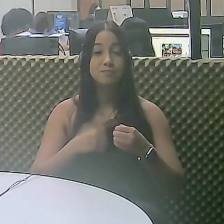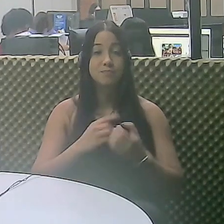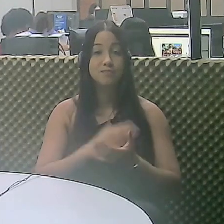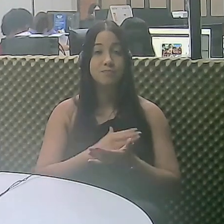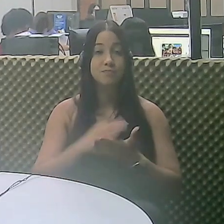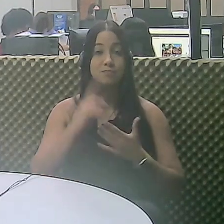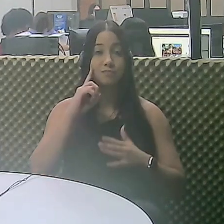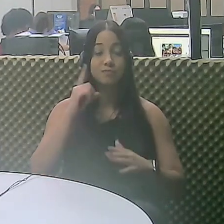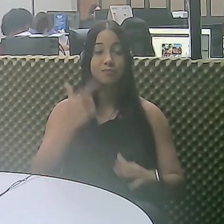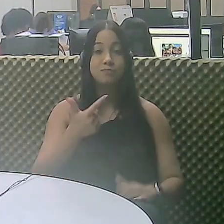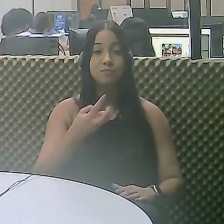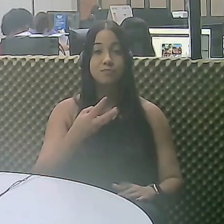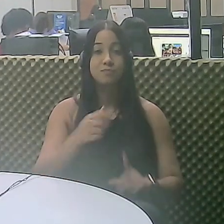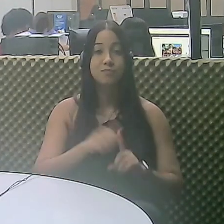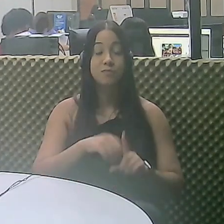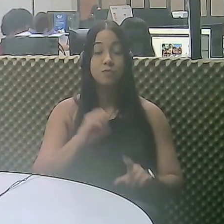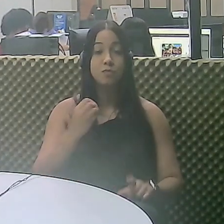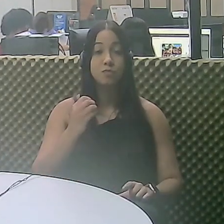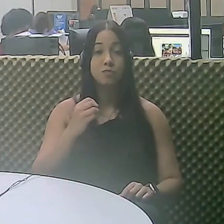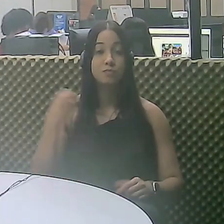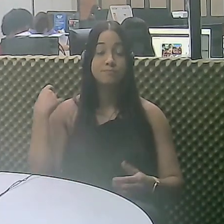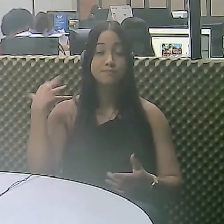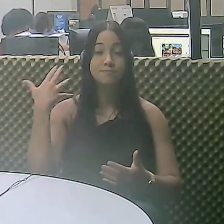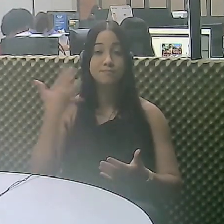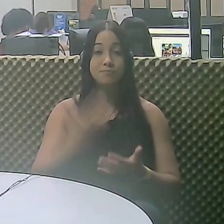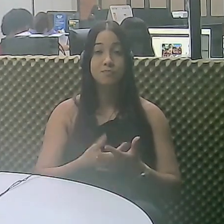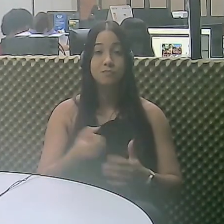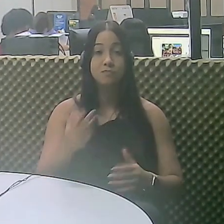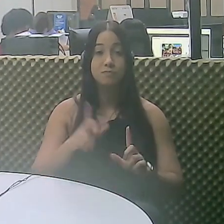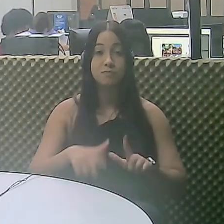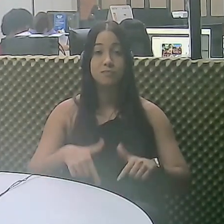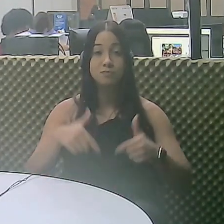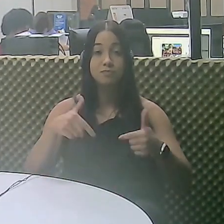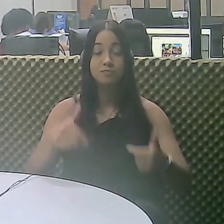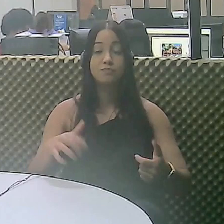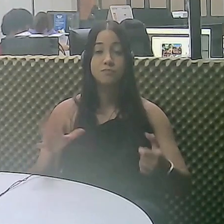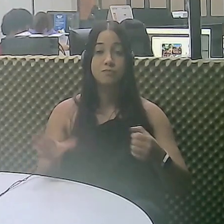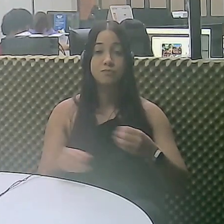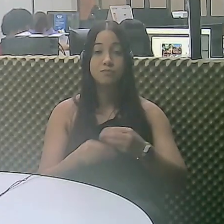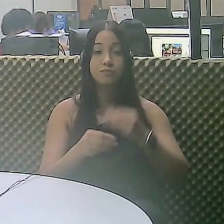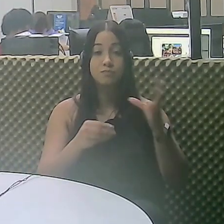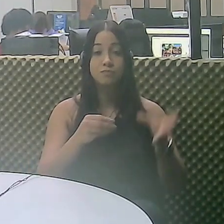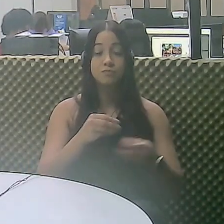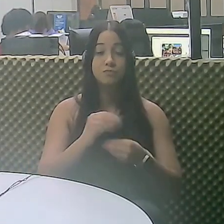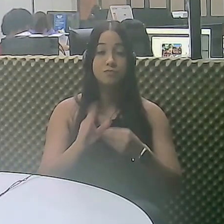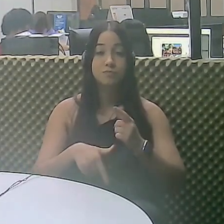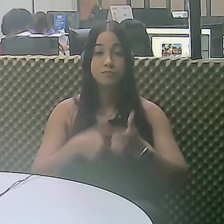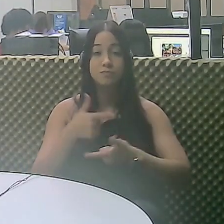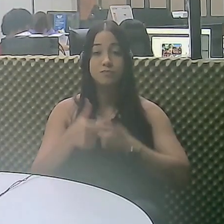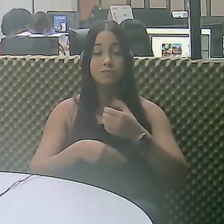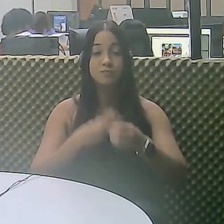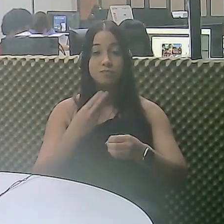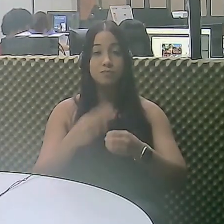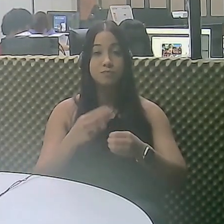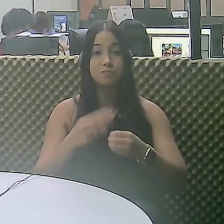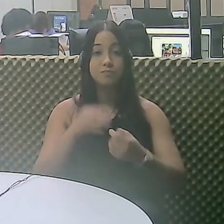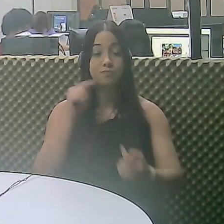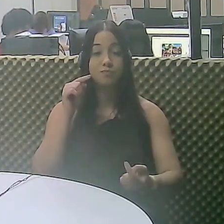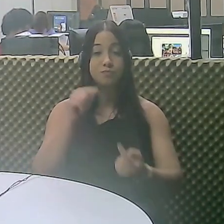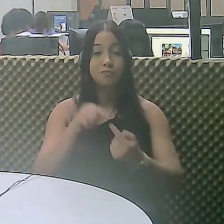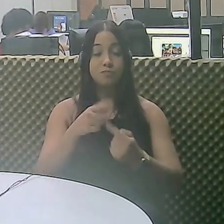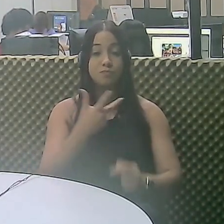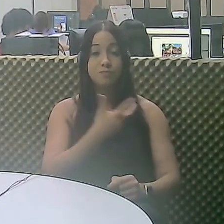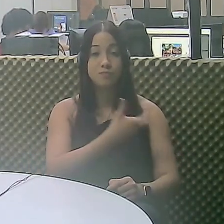no dia 23 de ubro E desde então novas ações têm se juntado ao trabalho já realizado pelo município em prol da